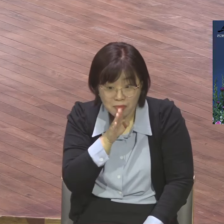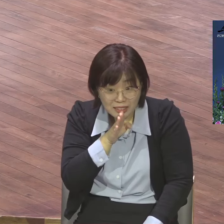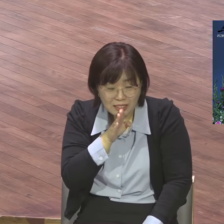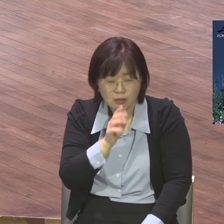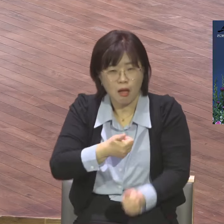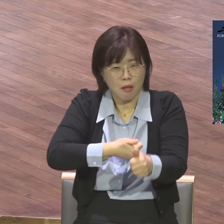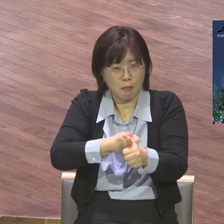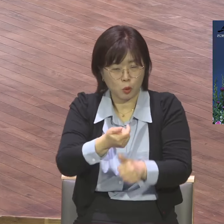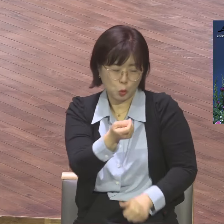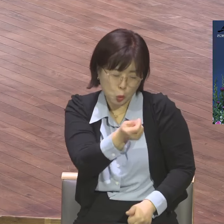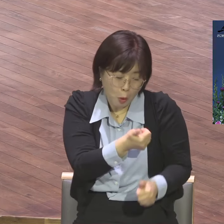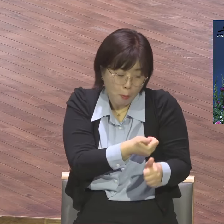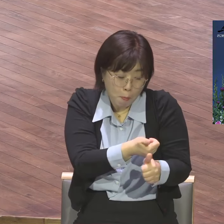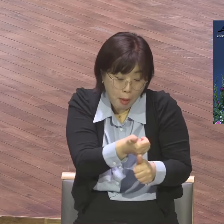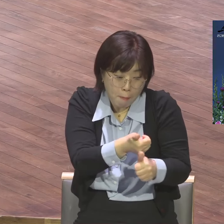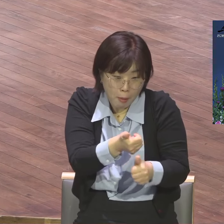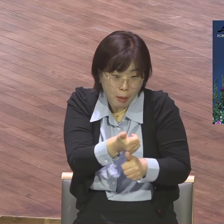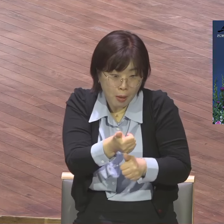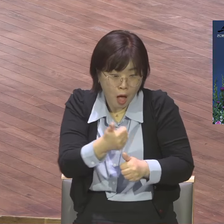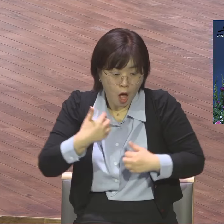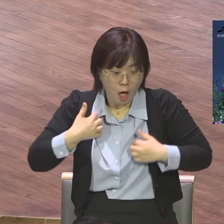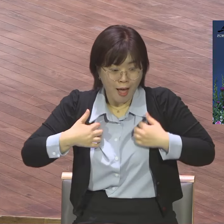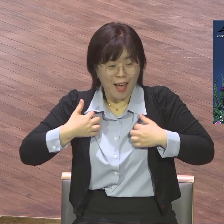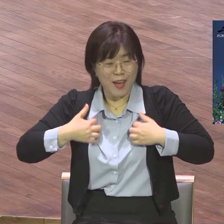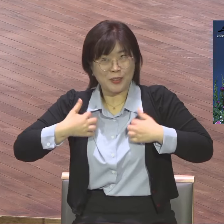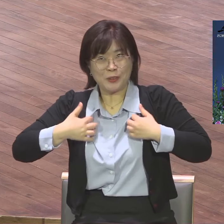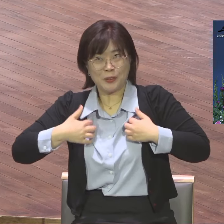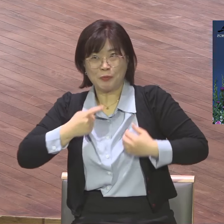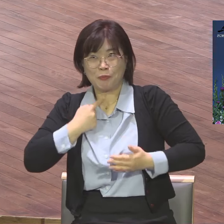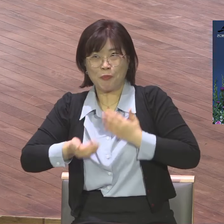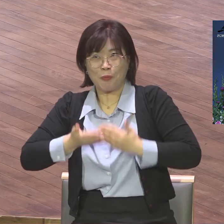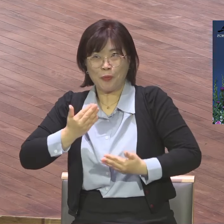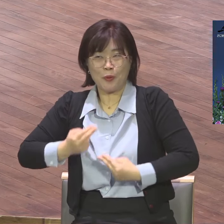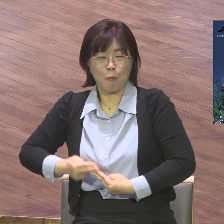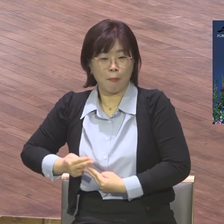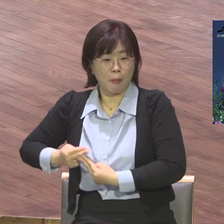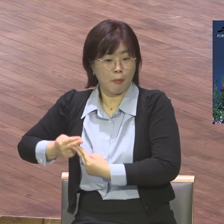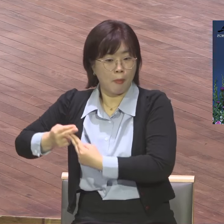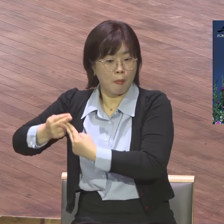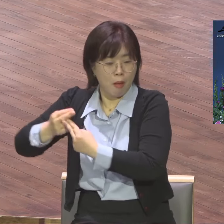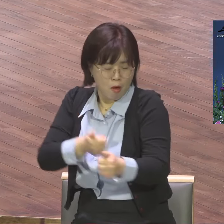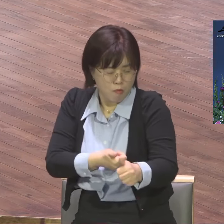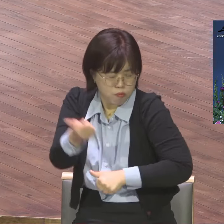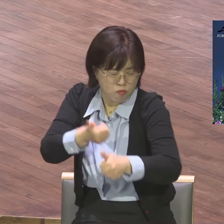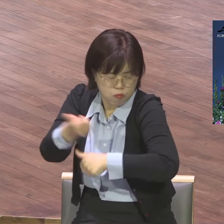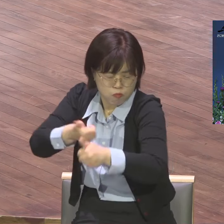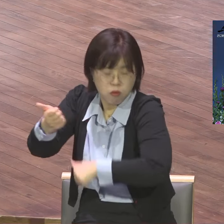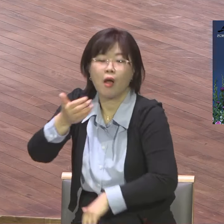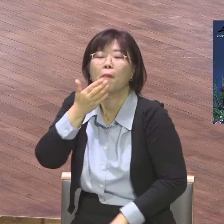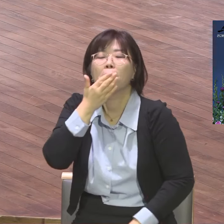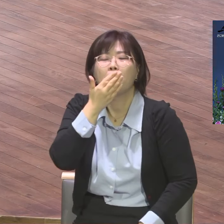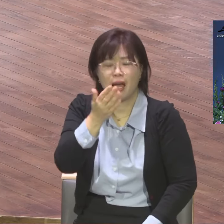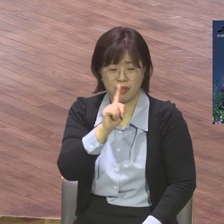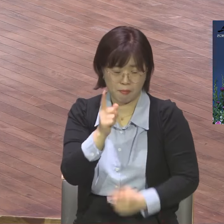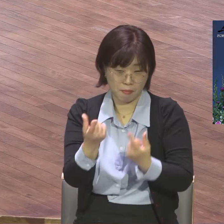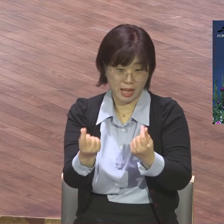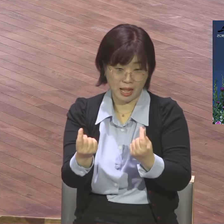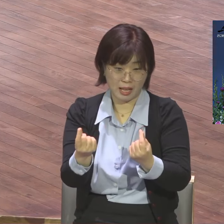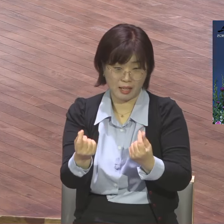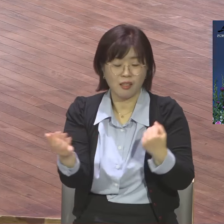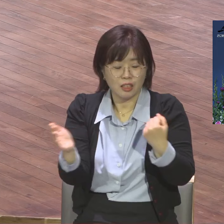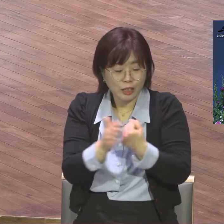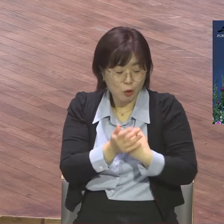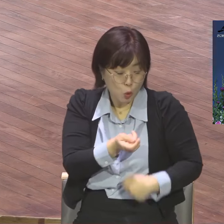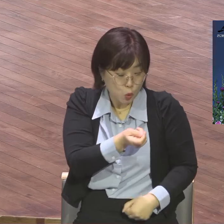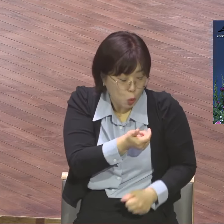드렸는데 여러분이 성자 효과 얼마나 그런 맛을 보고 지금 여러분이 시간을 보내고 있습니까?